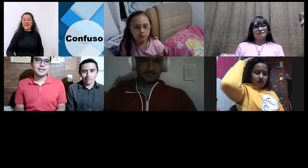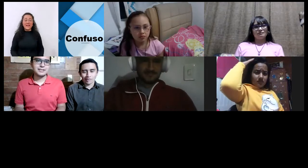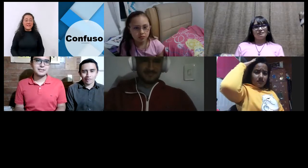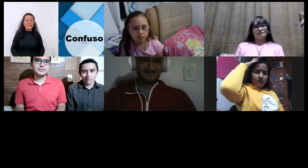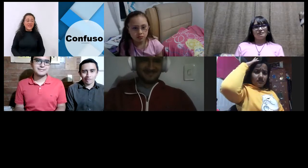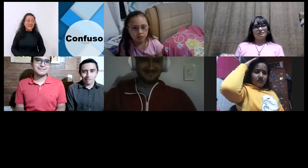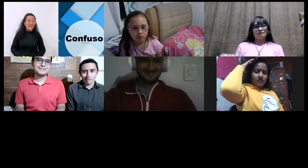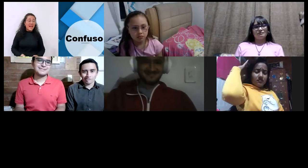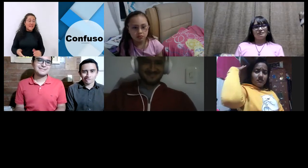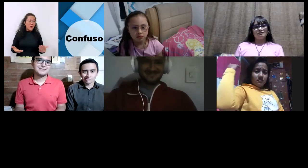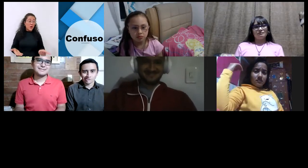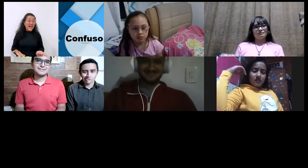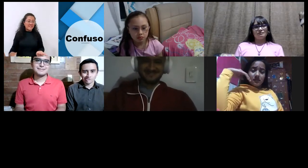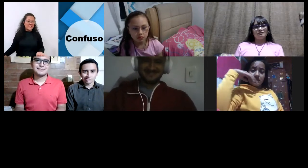es diferente a equivocarse.